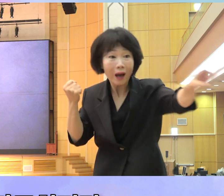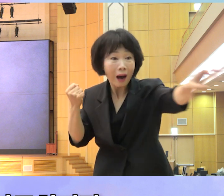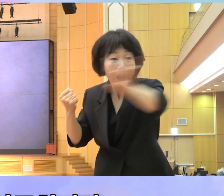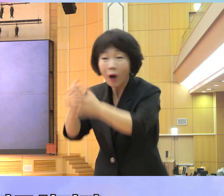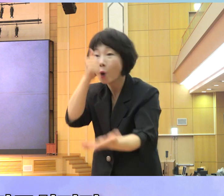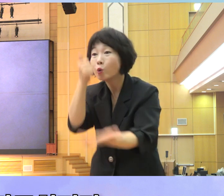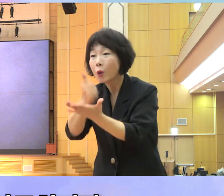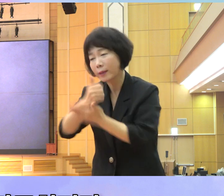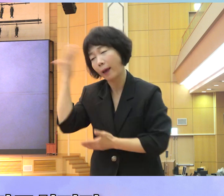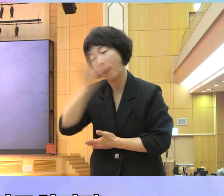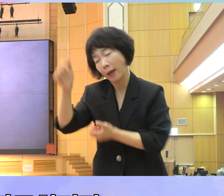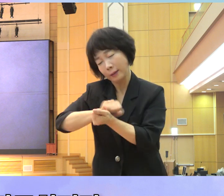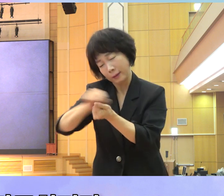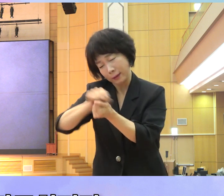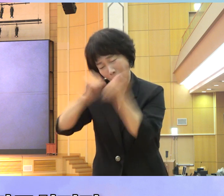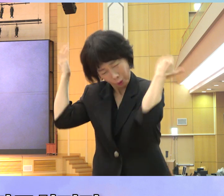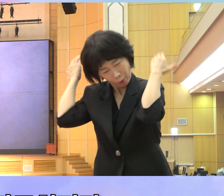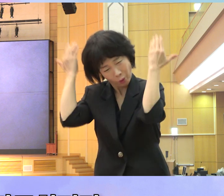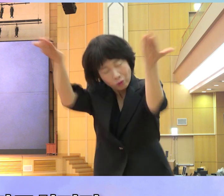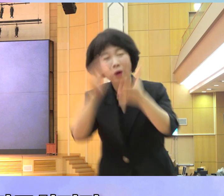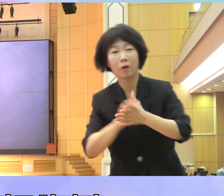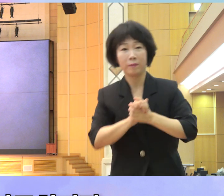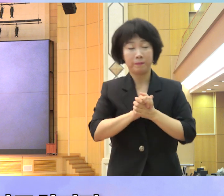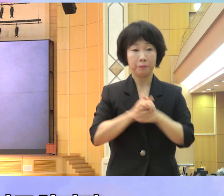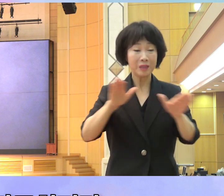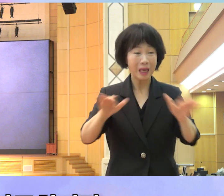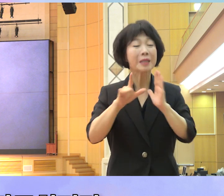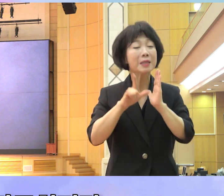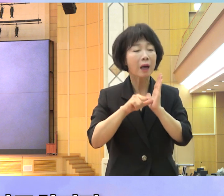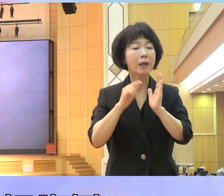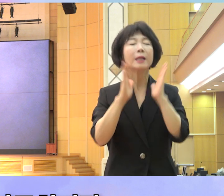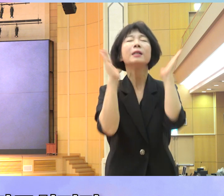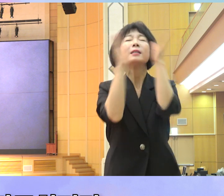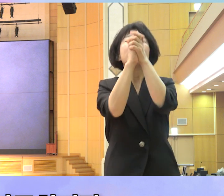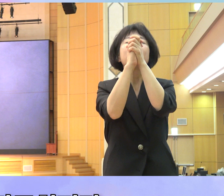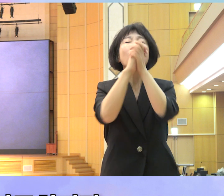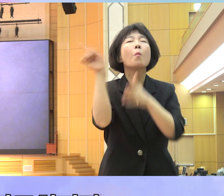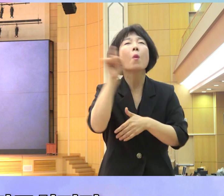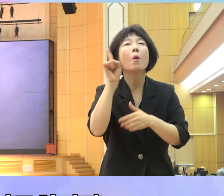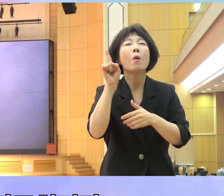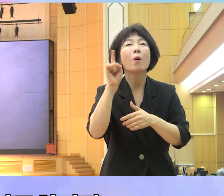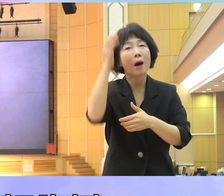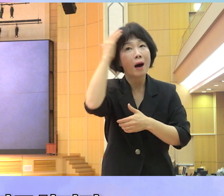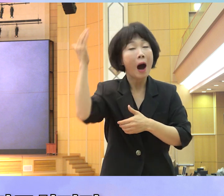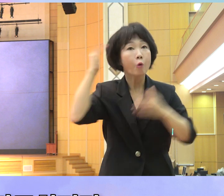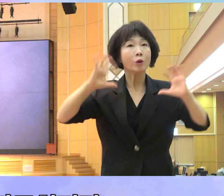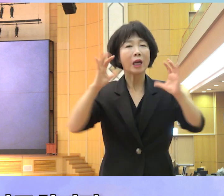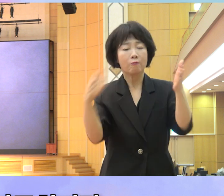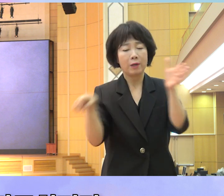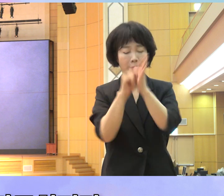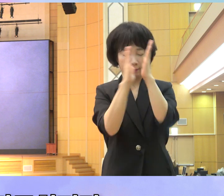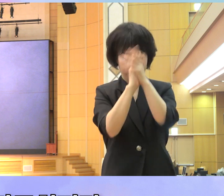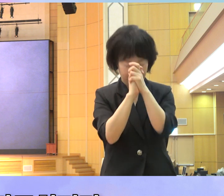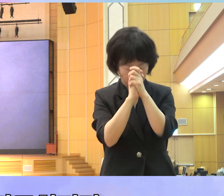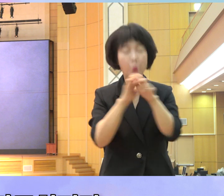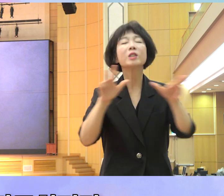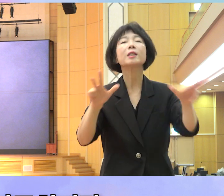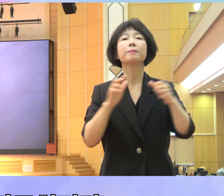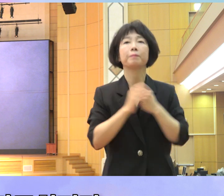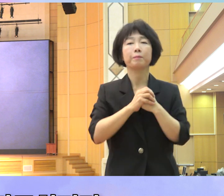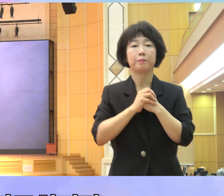우리의 죄를 정결케 하여 주시옵소서. 이 시간 간절히 기도하옵기는 나라와 민족을 위하여